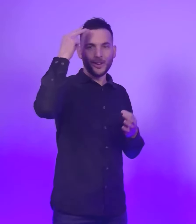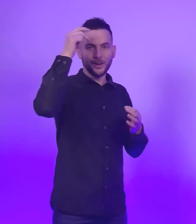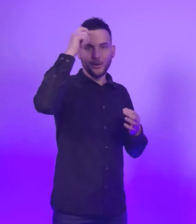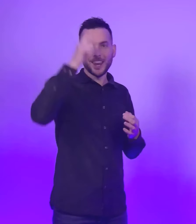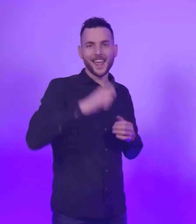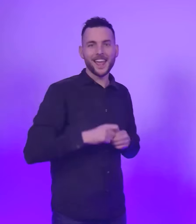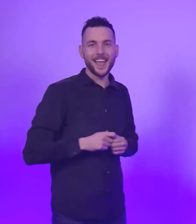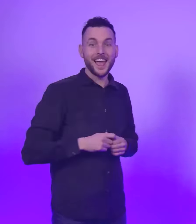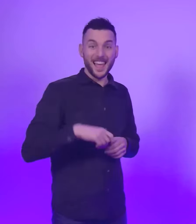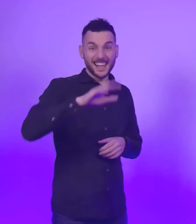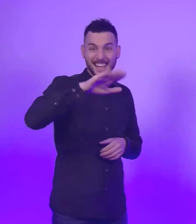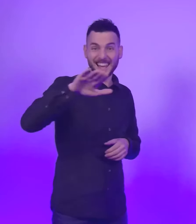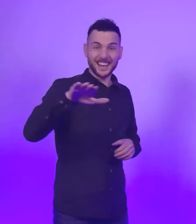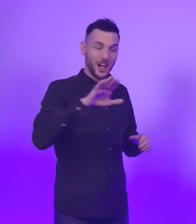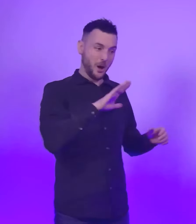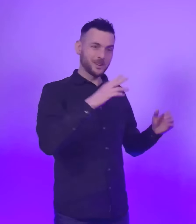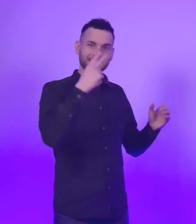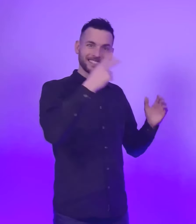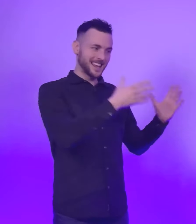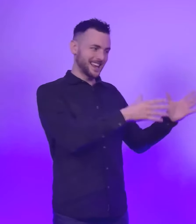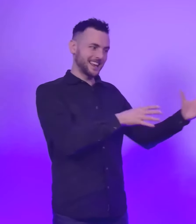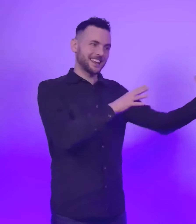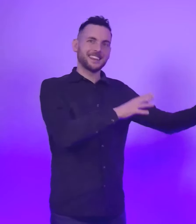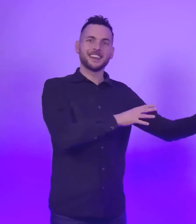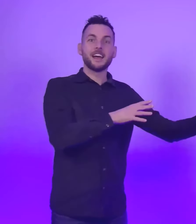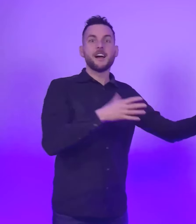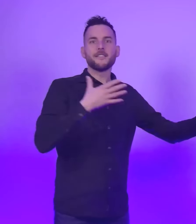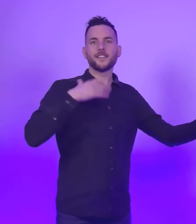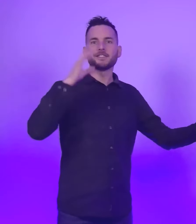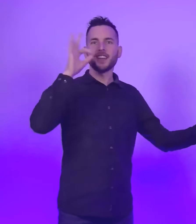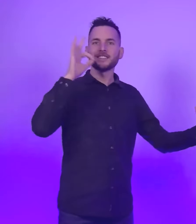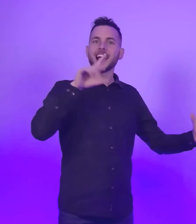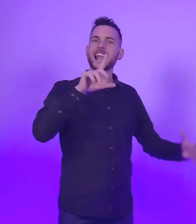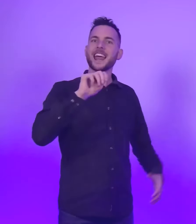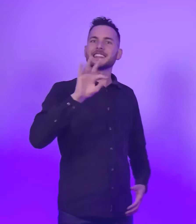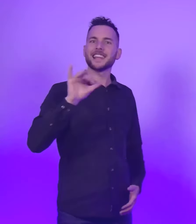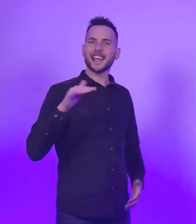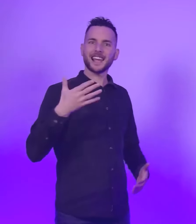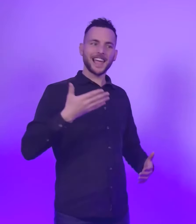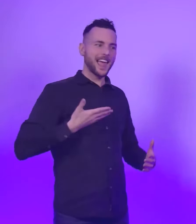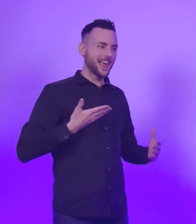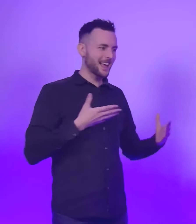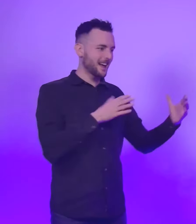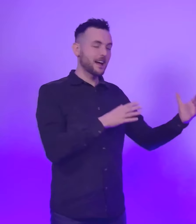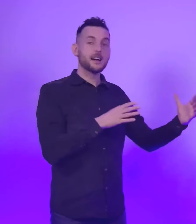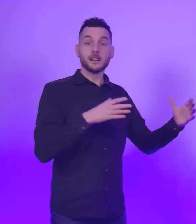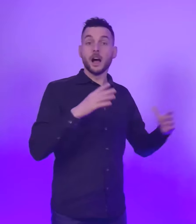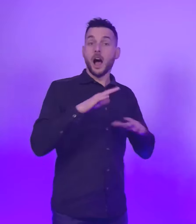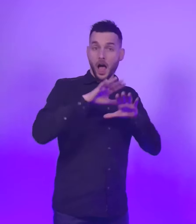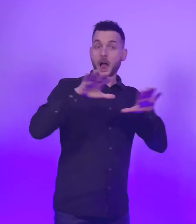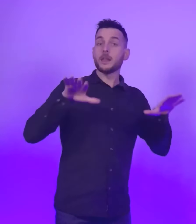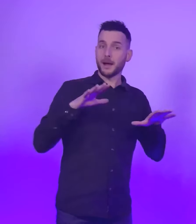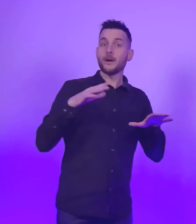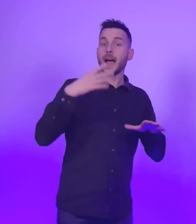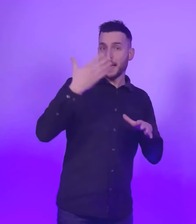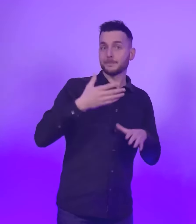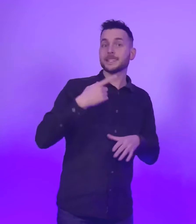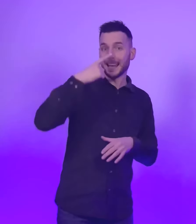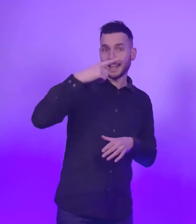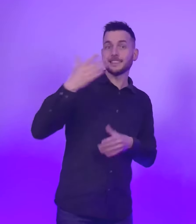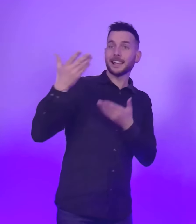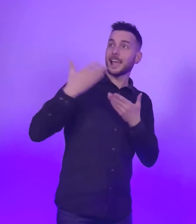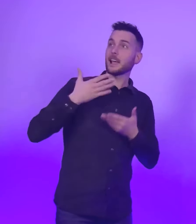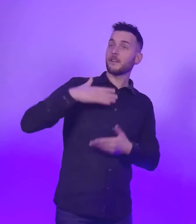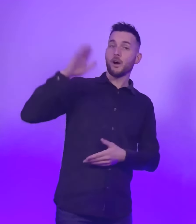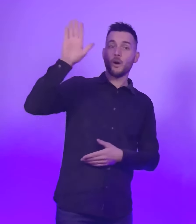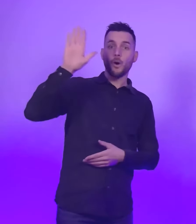de kinderen het ook zien. Mevrouw Letty, dat we die hebben gekregen. Want dat echt is ook mooi. Zo, hè? We hebben allemaal talenten. Die hebben allemaal van God gekregen.